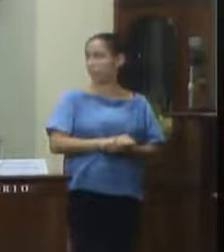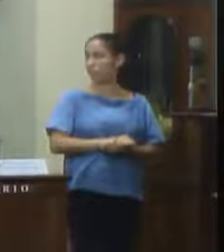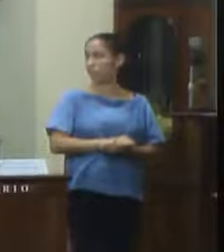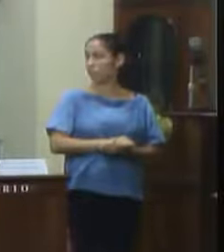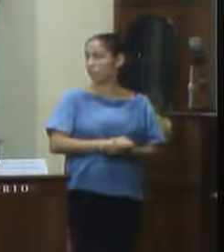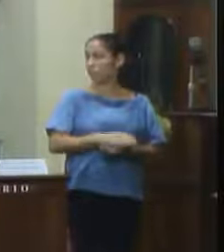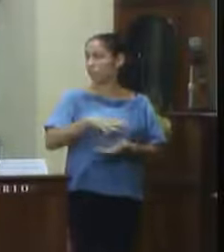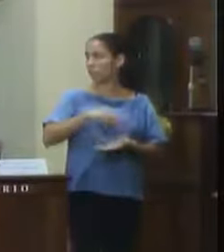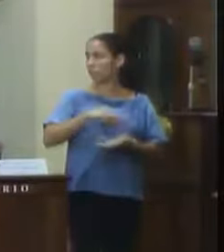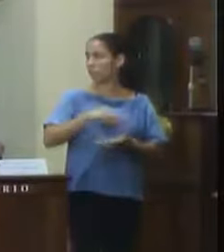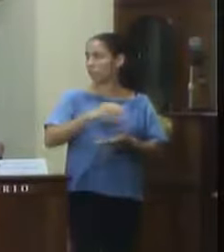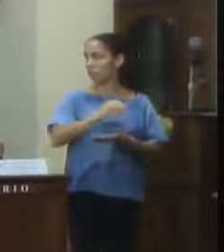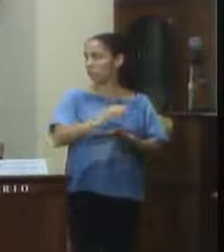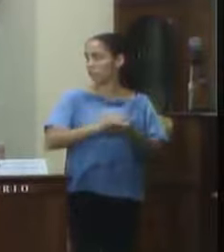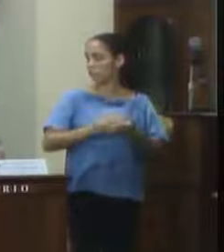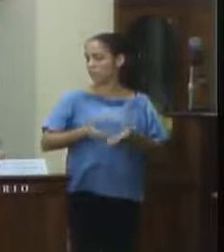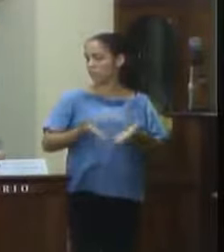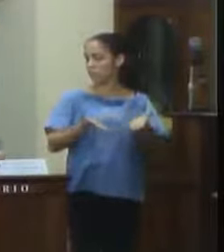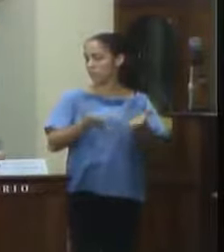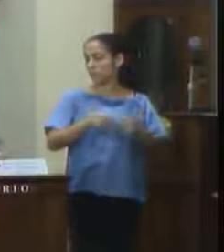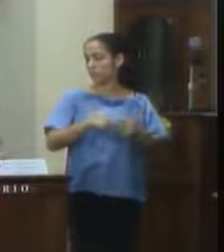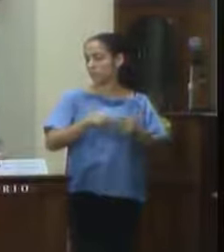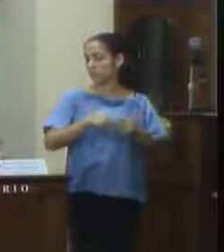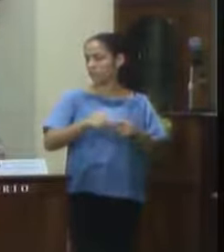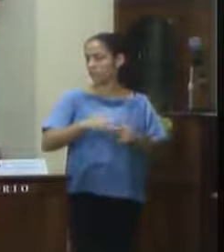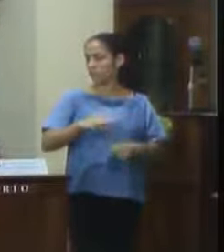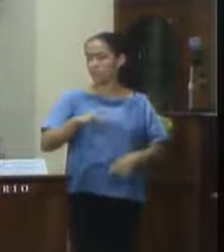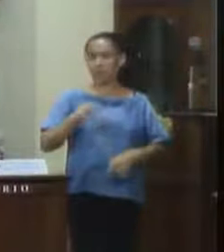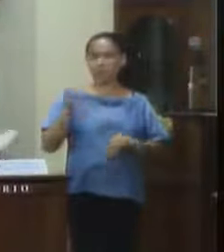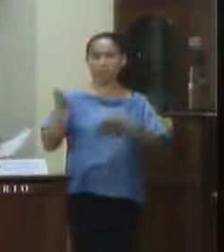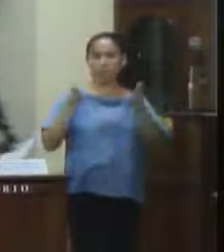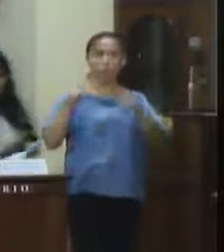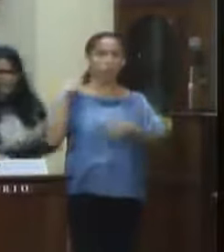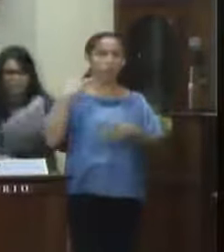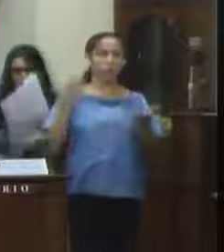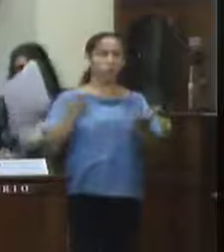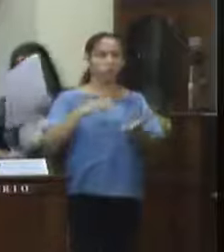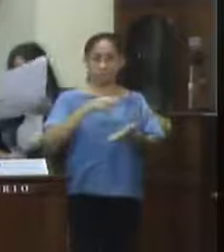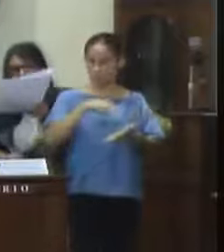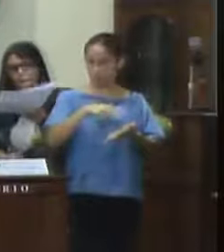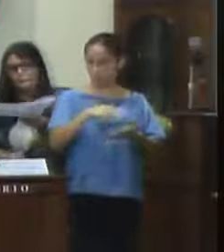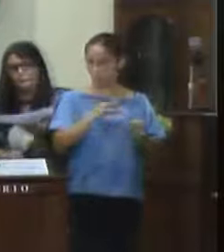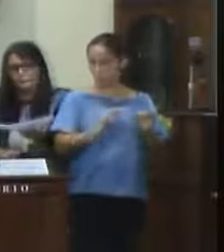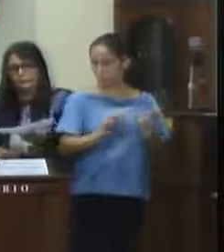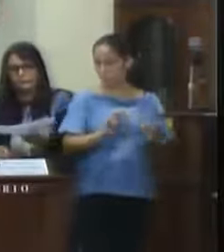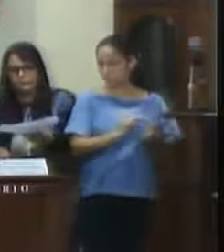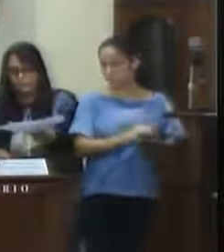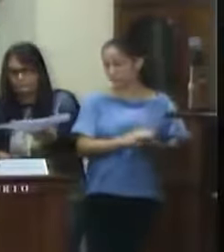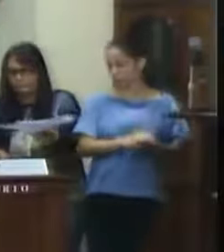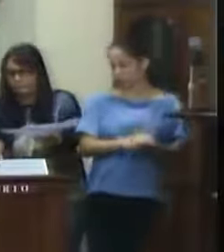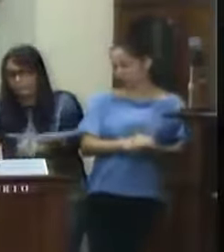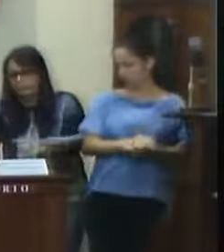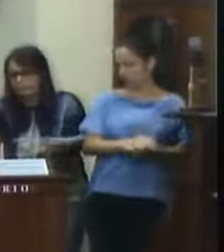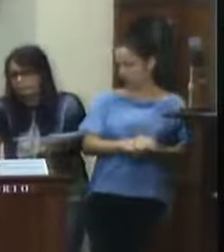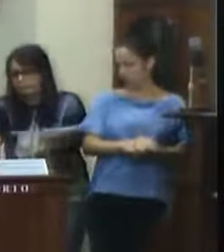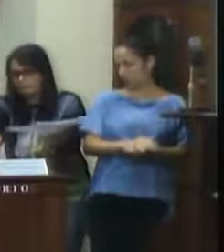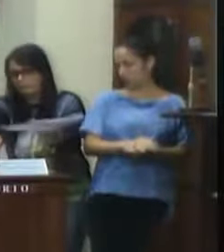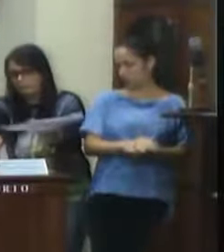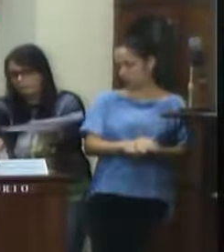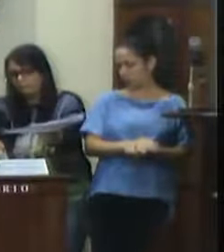As cópias dos ofícios serão encaminhadas aos respectivos vereadores. Passamos agora à leitura dos projetos.